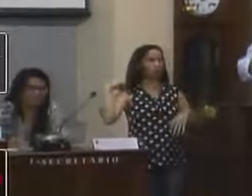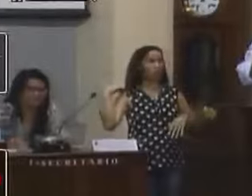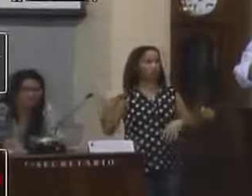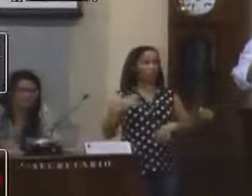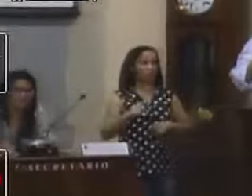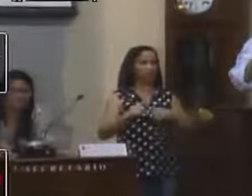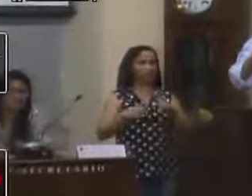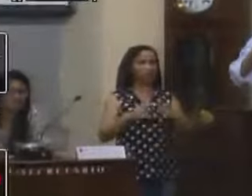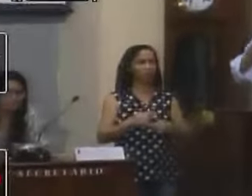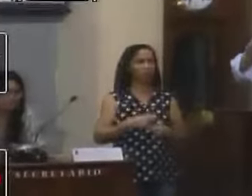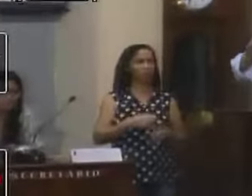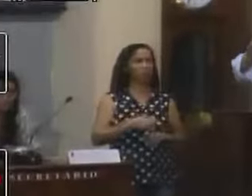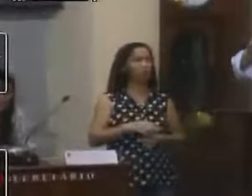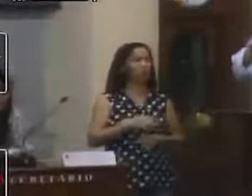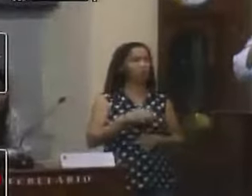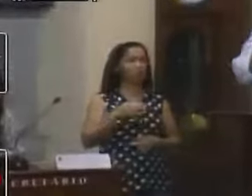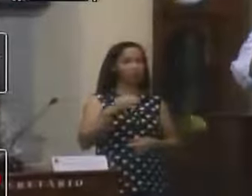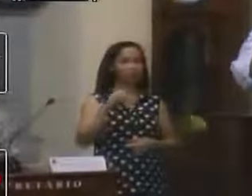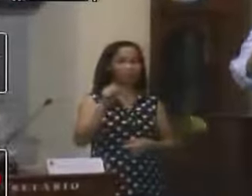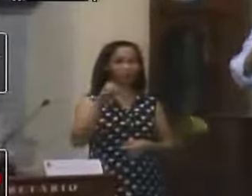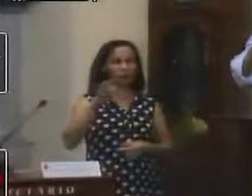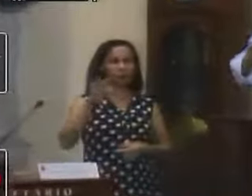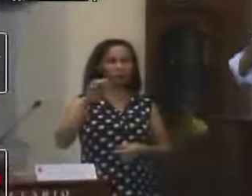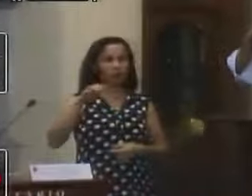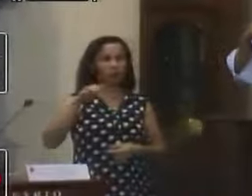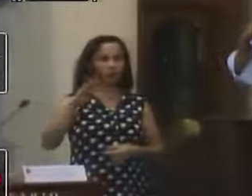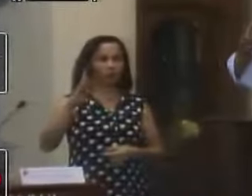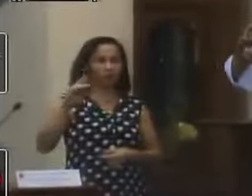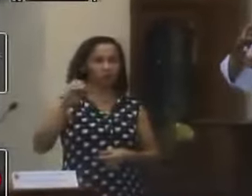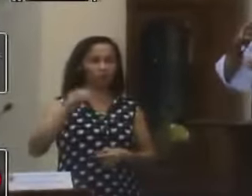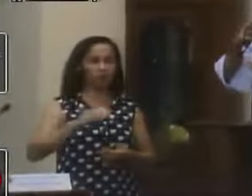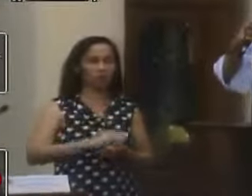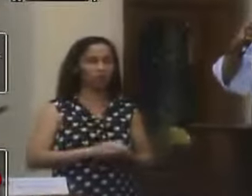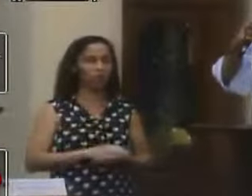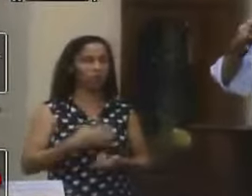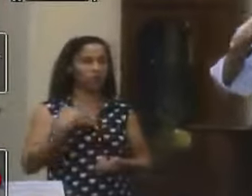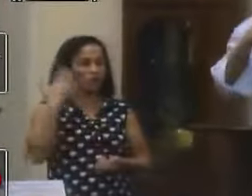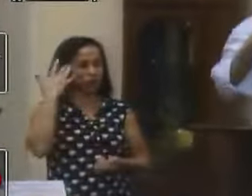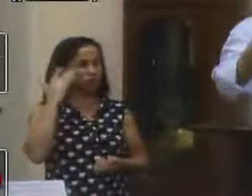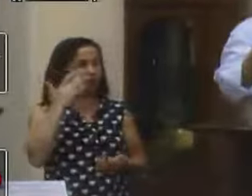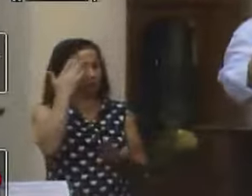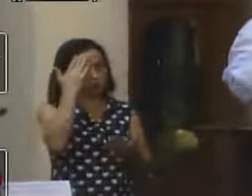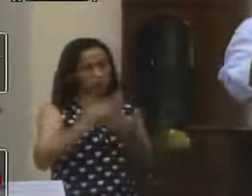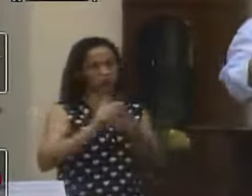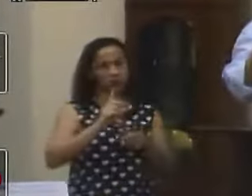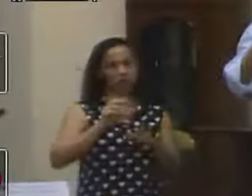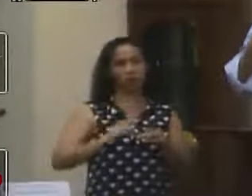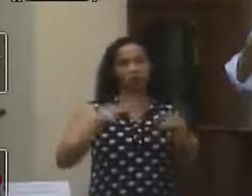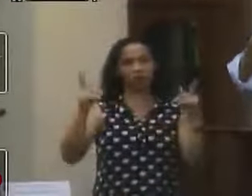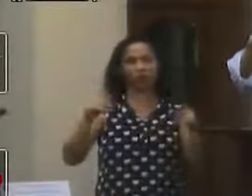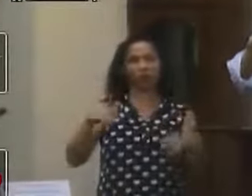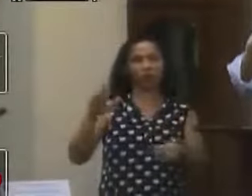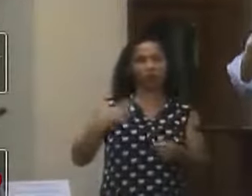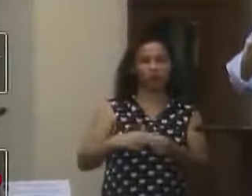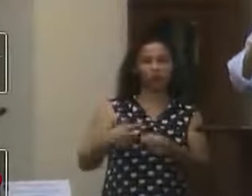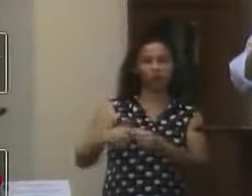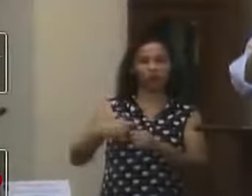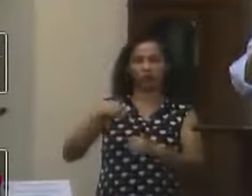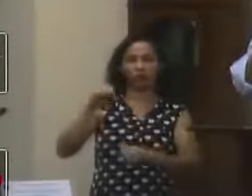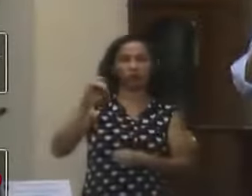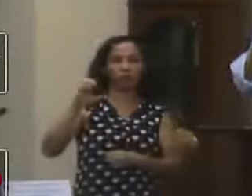seca, ou seja, vai permanecer o bairro limpo, vai permanecer o distrito limpo. Creio que não é diferente lá em Parapeúna, creio que não é diferente em Juparanã, porque eu tenho